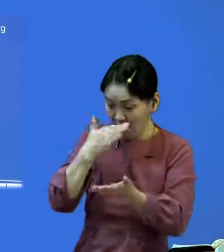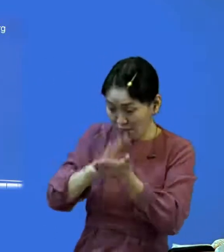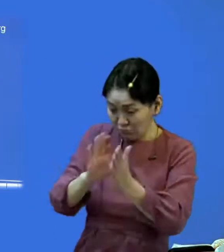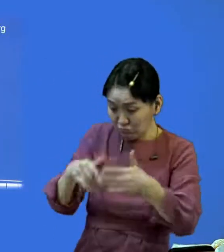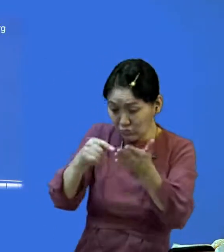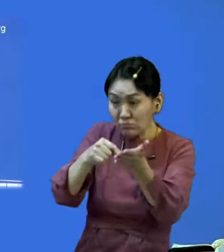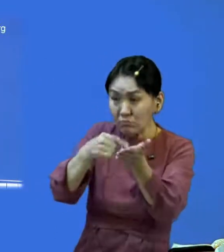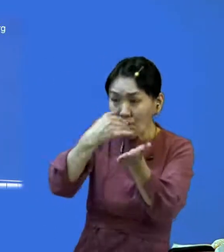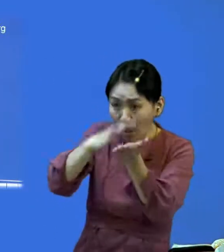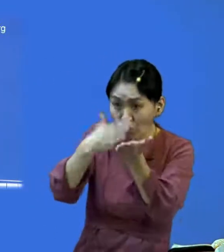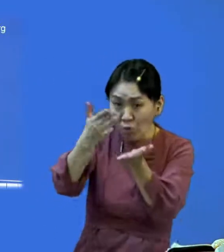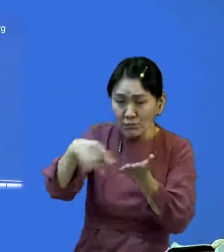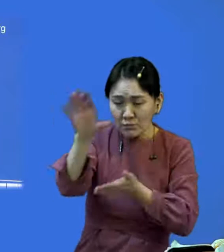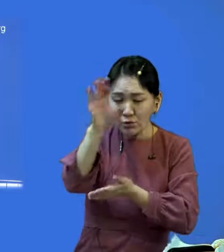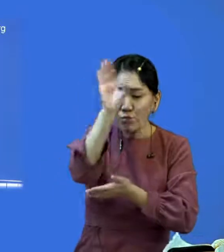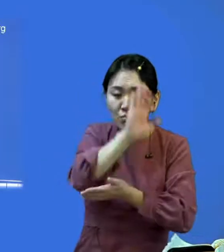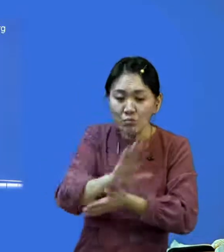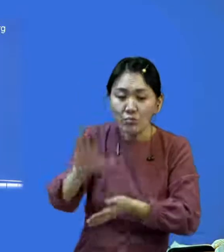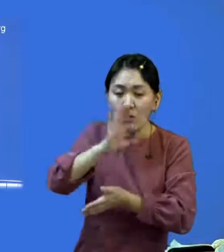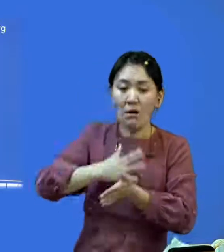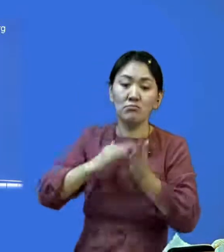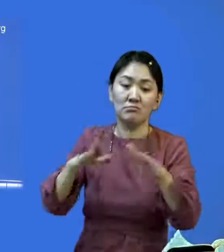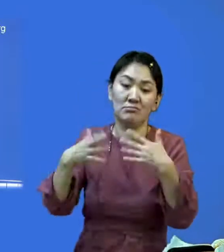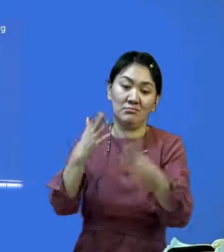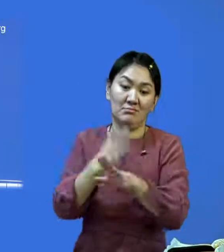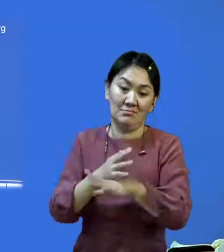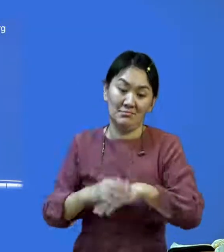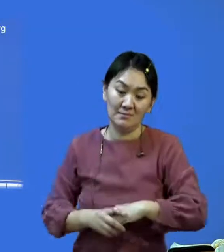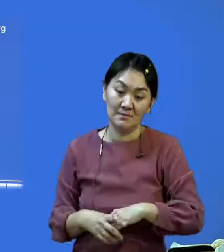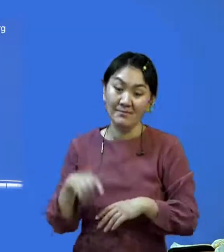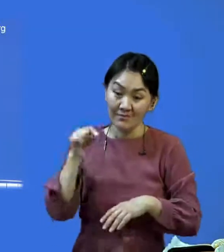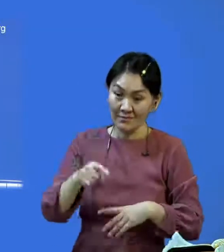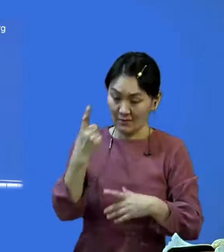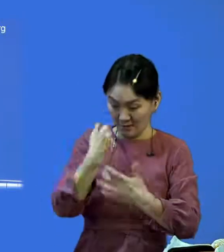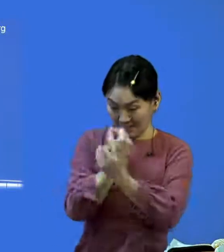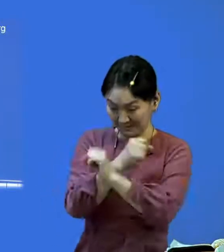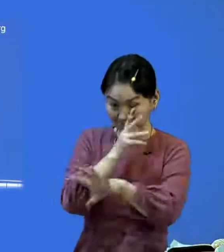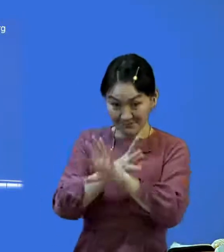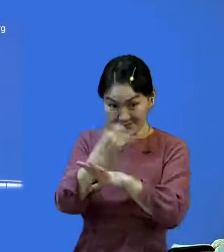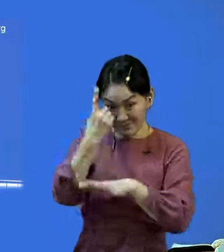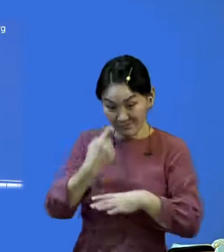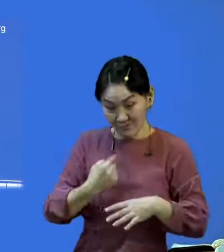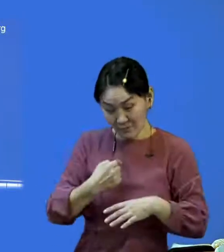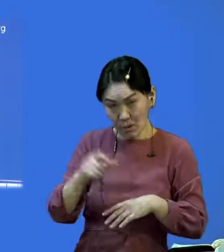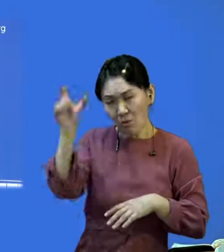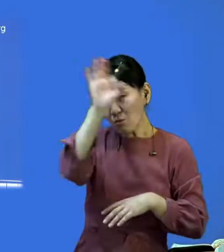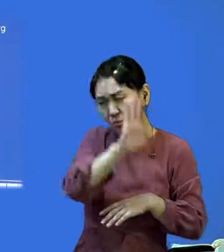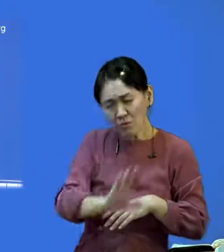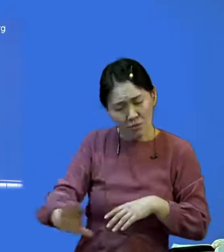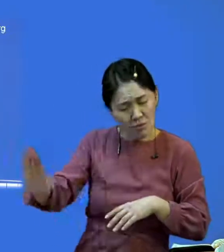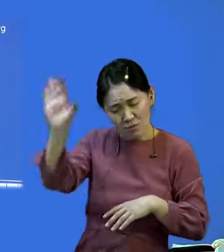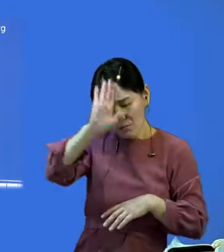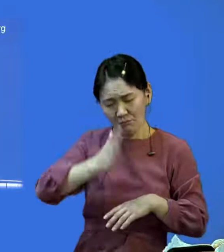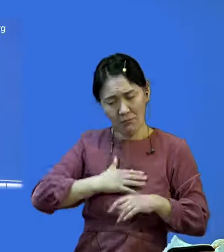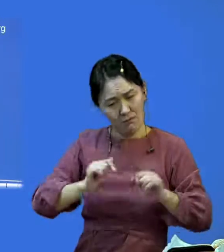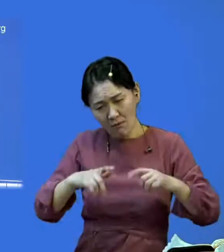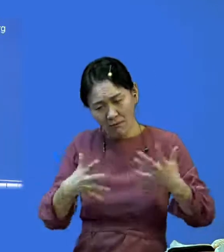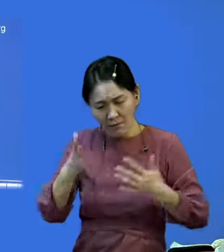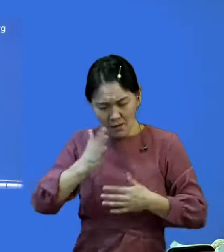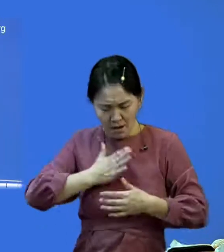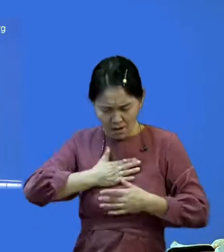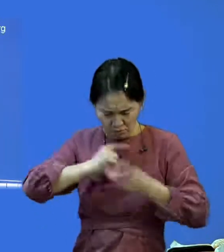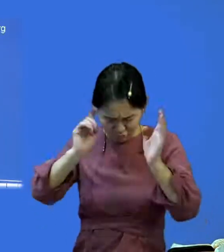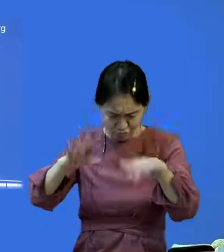байна. Бидэнд мөнх амийг өгсөн. Тэгэхээр аврагдсан хүнд тийм ээ мөнх ам алдагддггүй амийг өгчихсэн